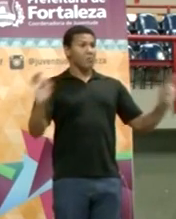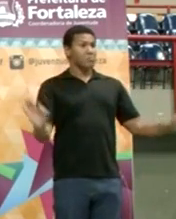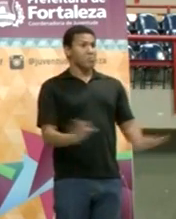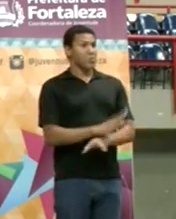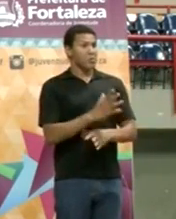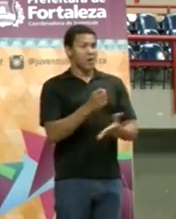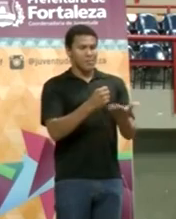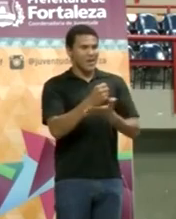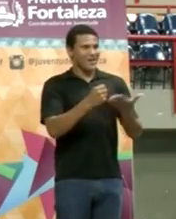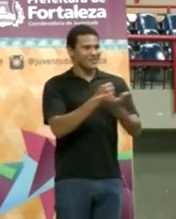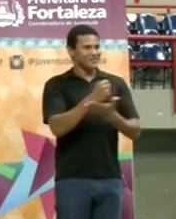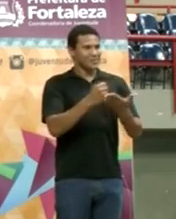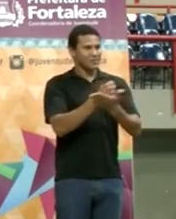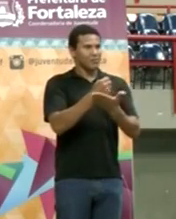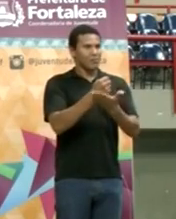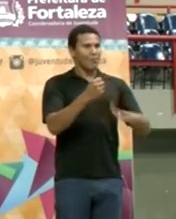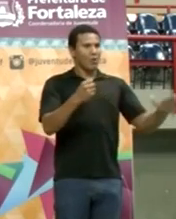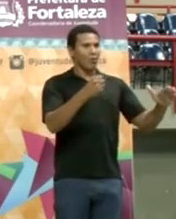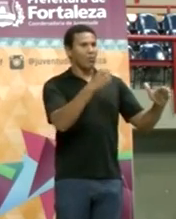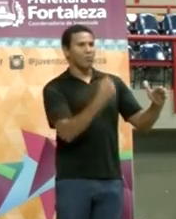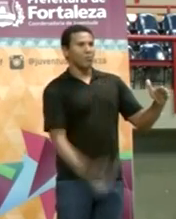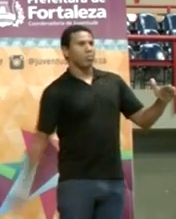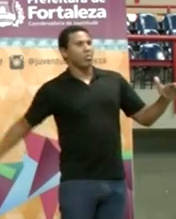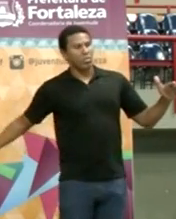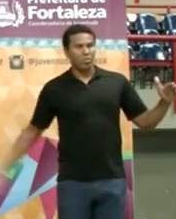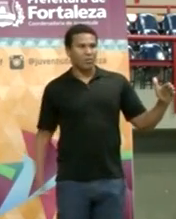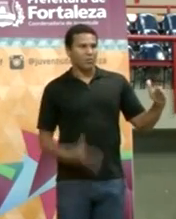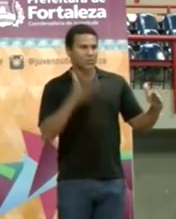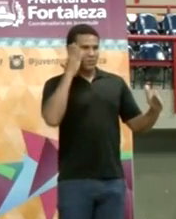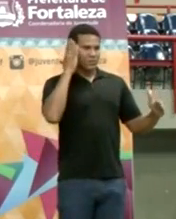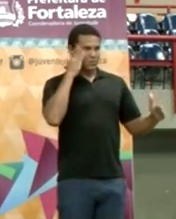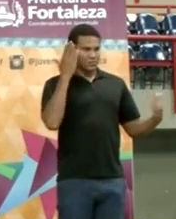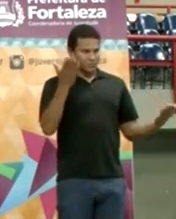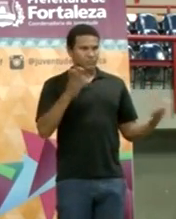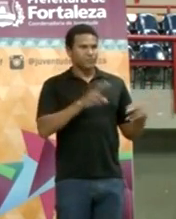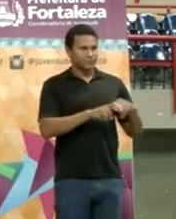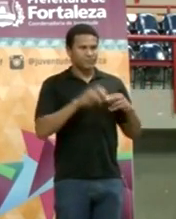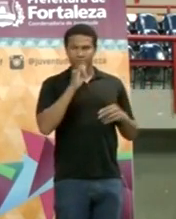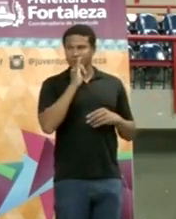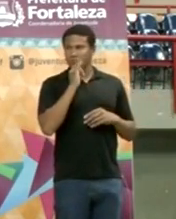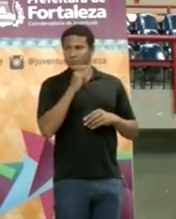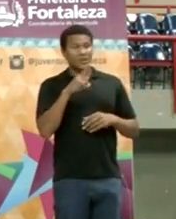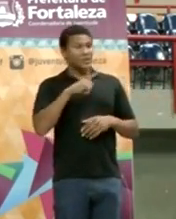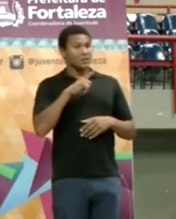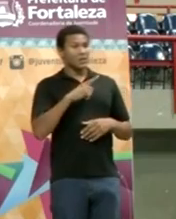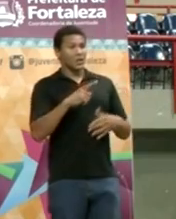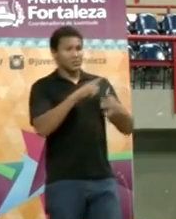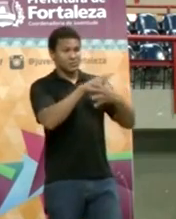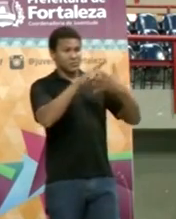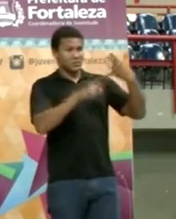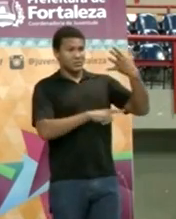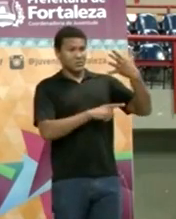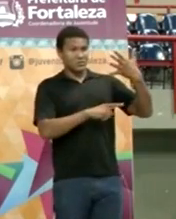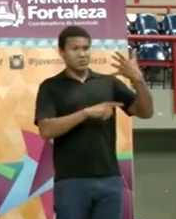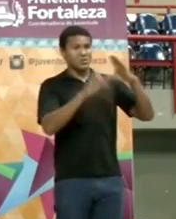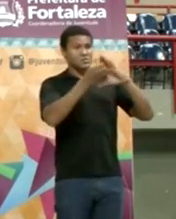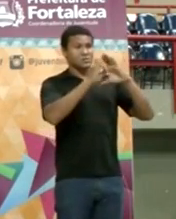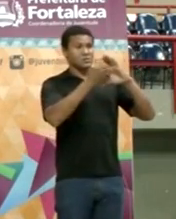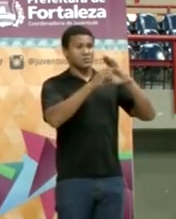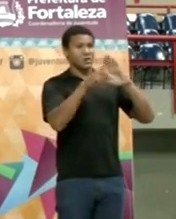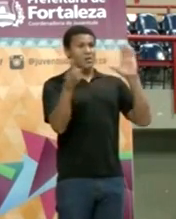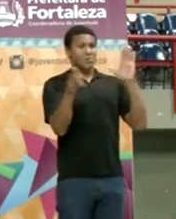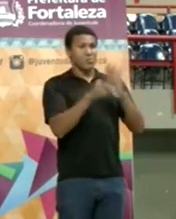de defesa. Então a gente não pode ficar sem linfócitos. Lembrando a você que nós temos 5 tipos de células de defesa, que